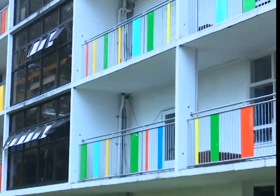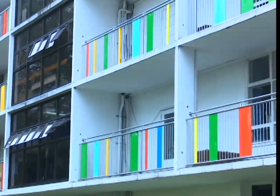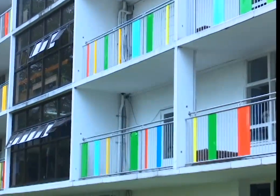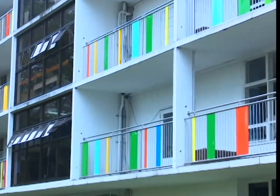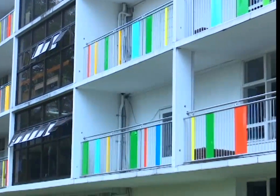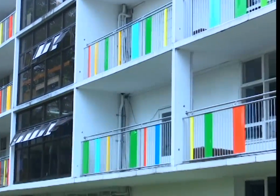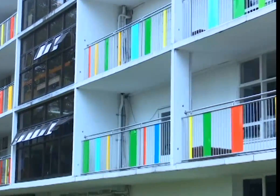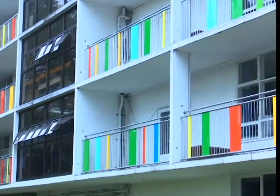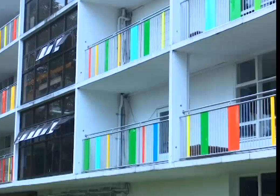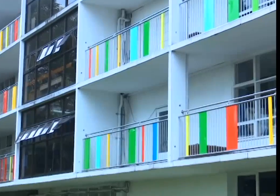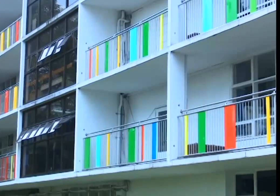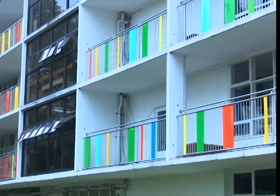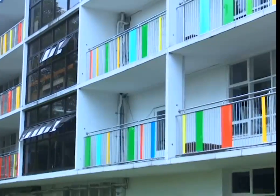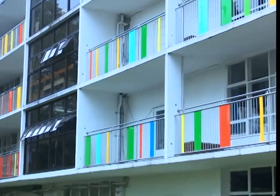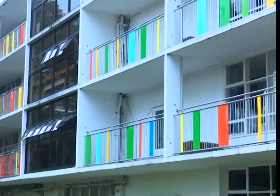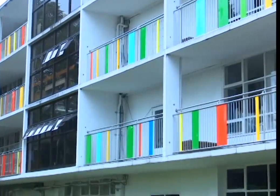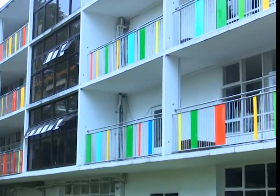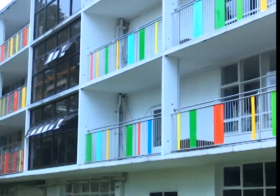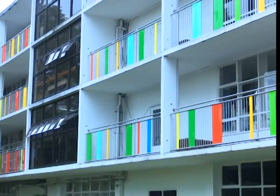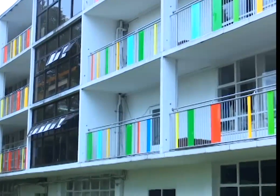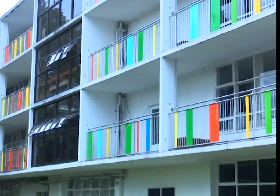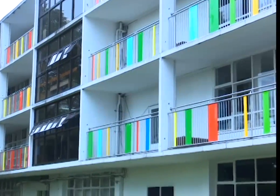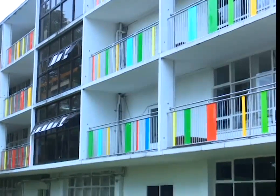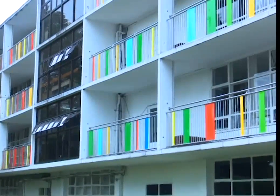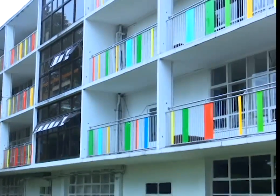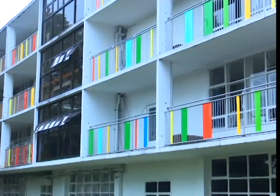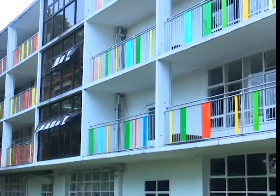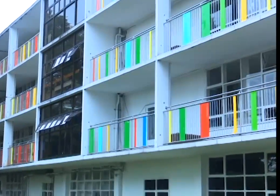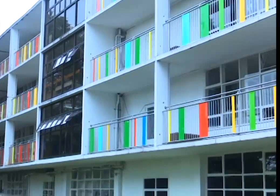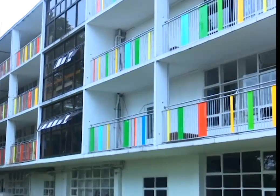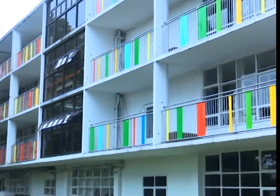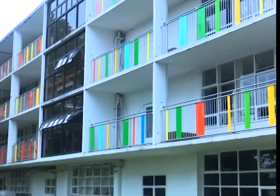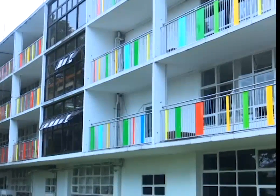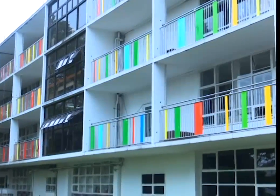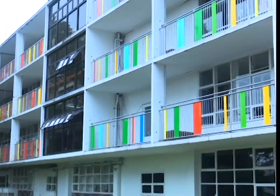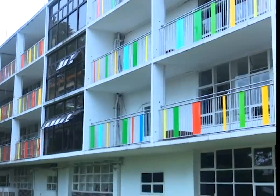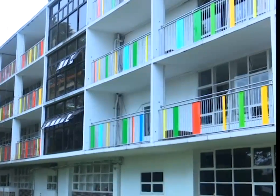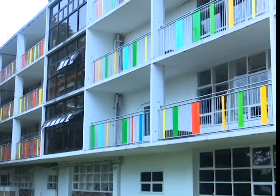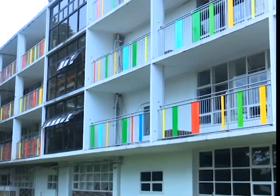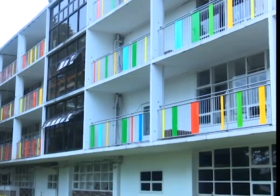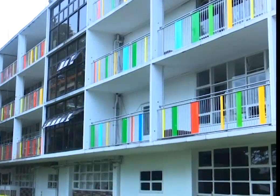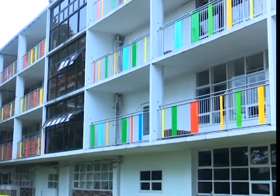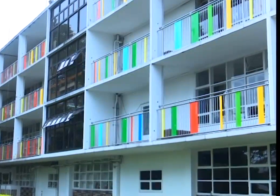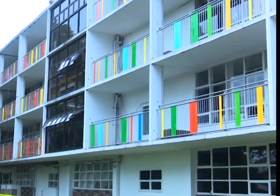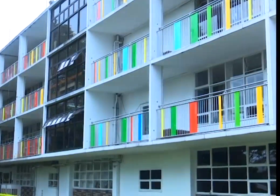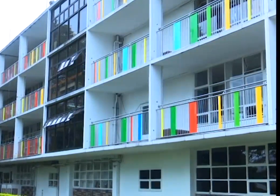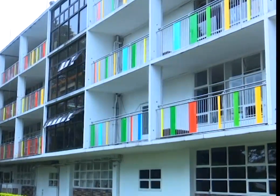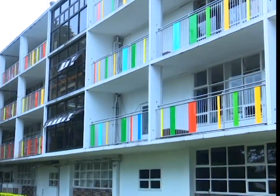de contratación de la unidad gerencial y pendiente de trámites necesarios para la compra de los terrenos.